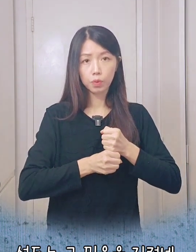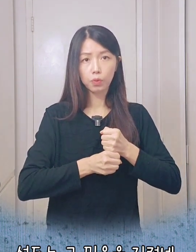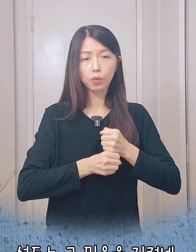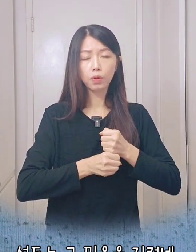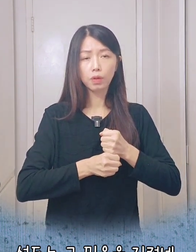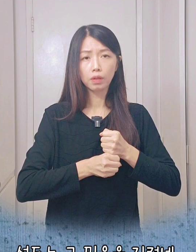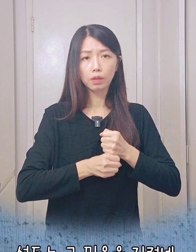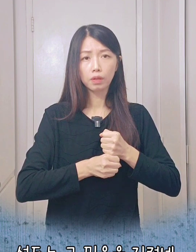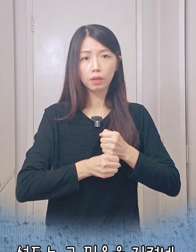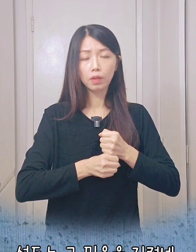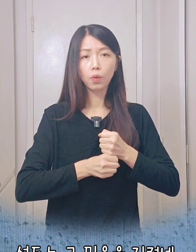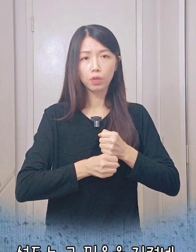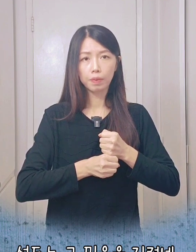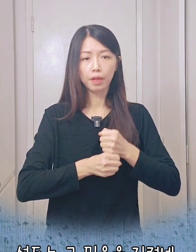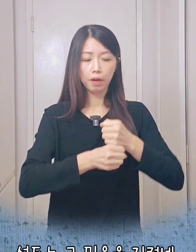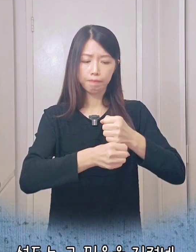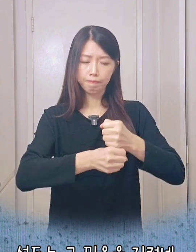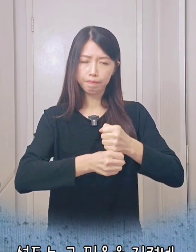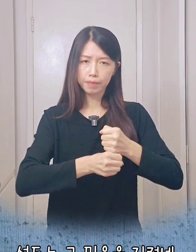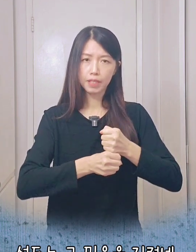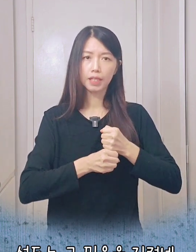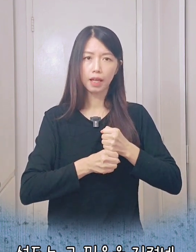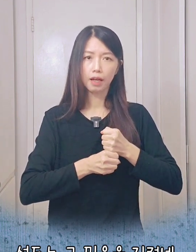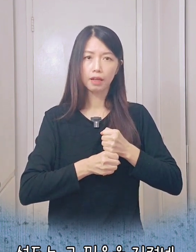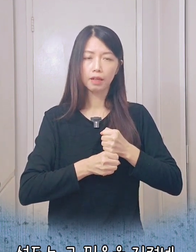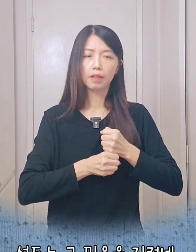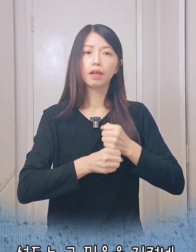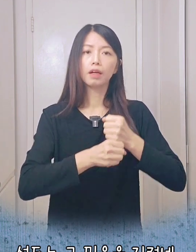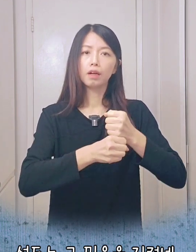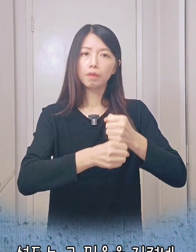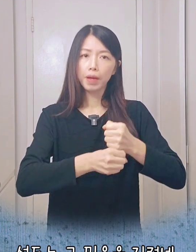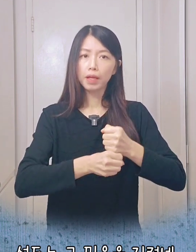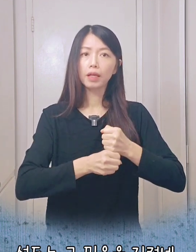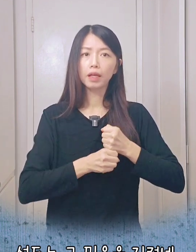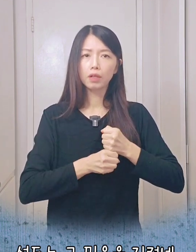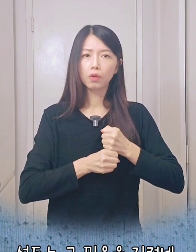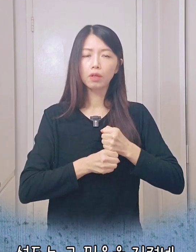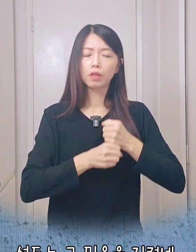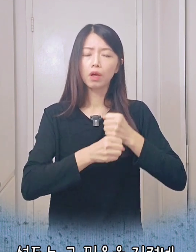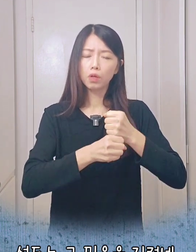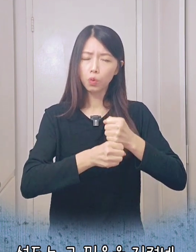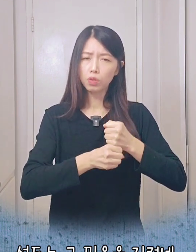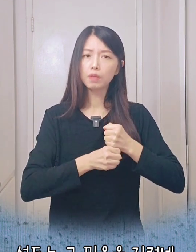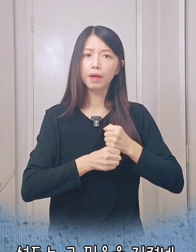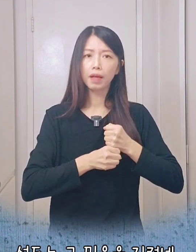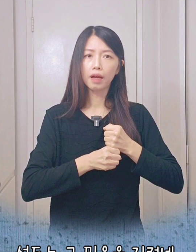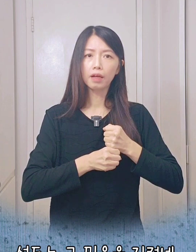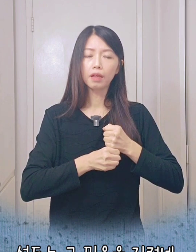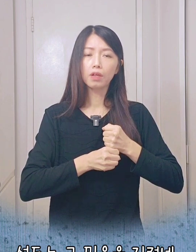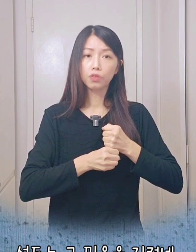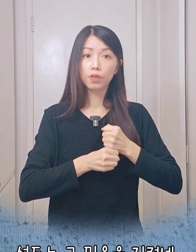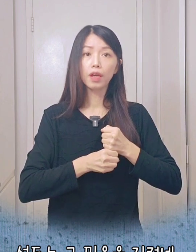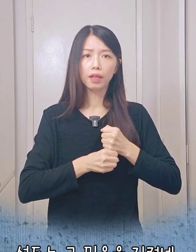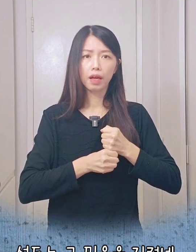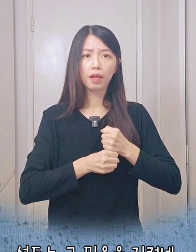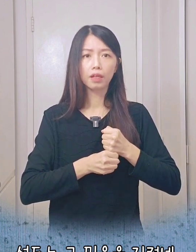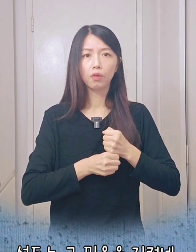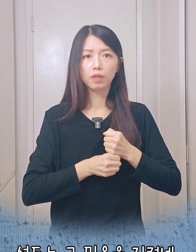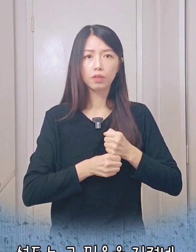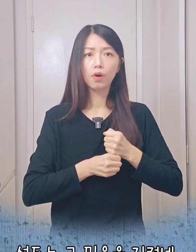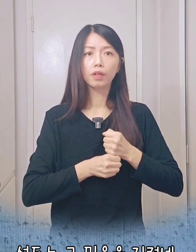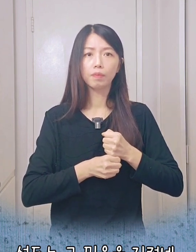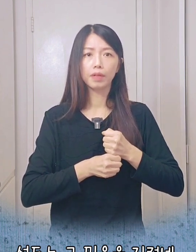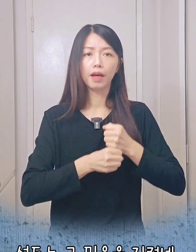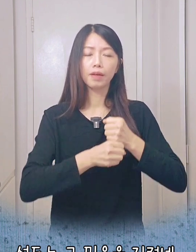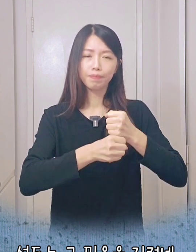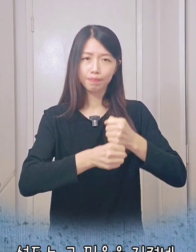가슴 쪽으로 끌고 오시면 돼요. 지키다. 맥락에 따라서는 조심하다, 주의하다 이런